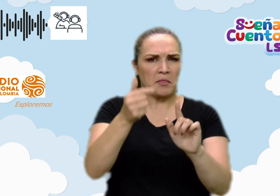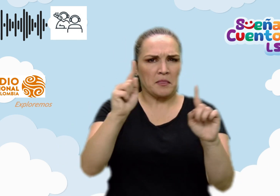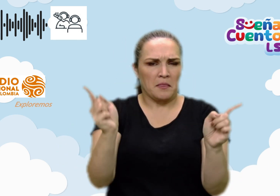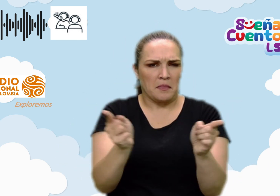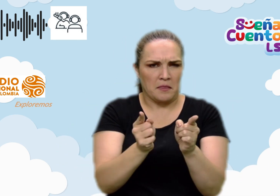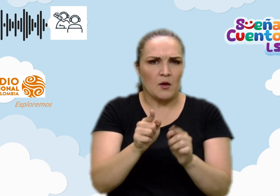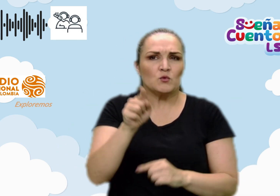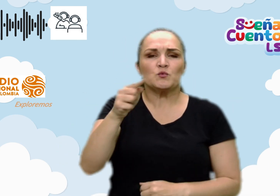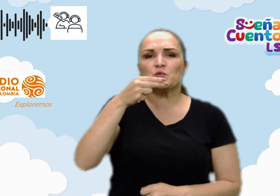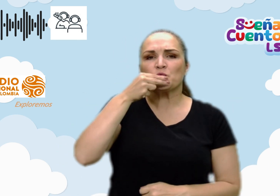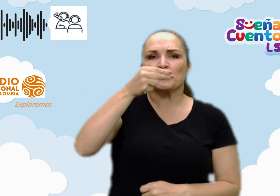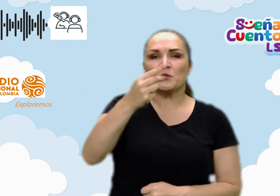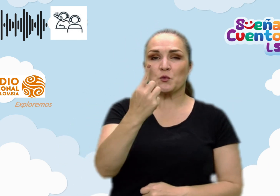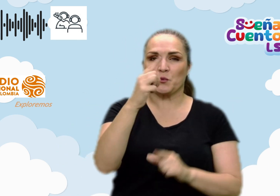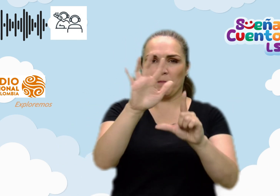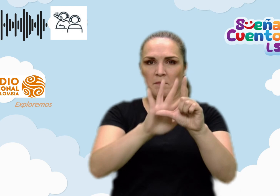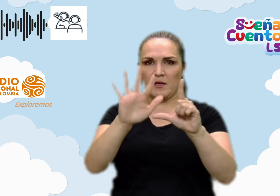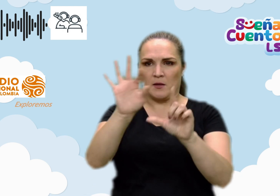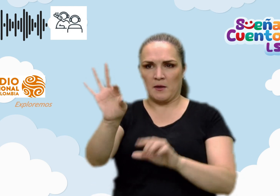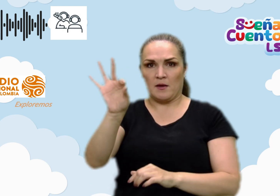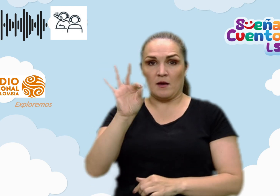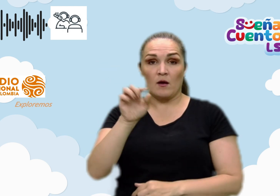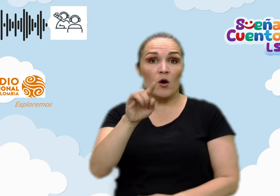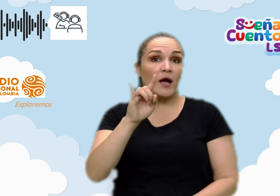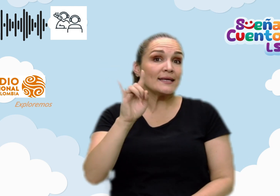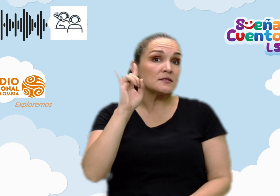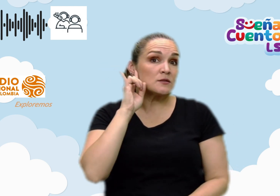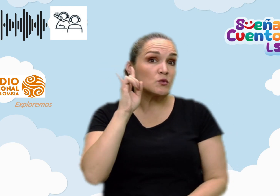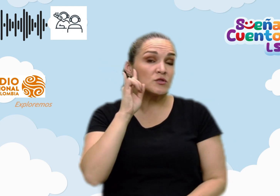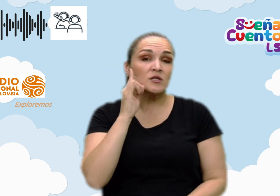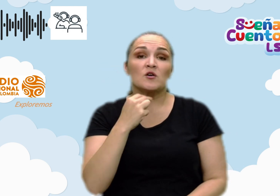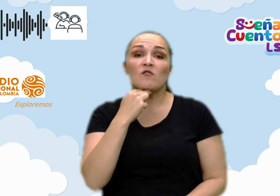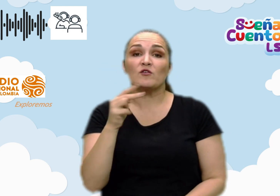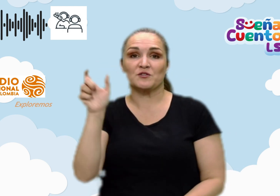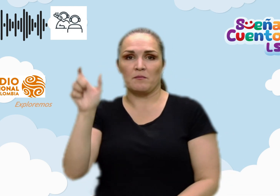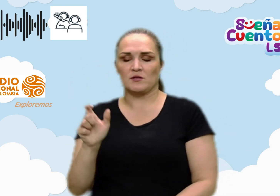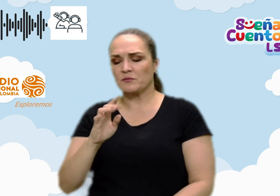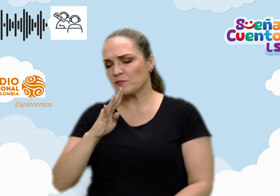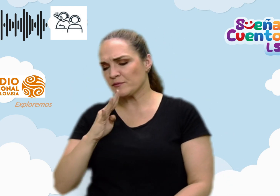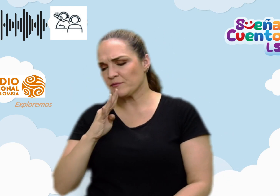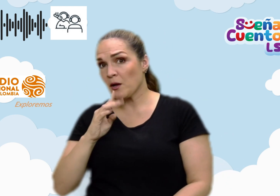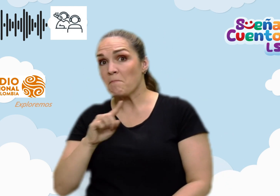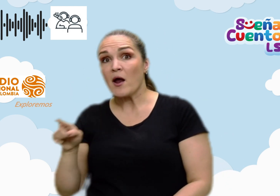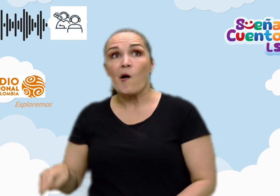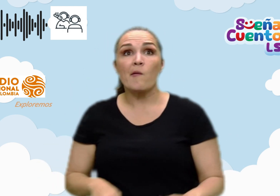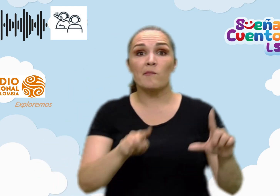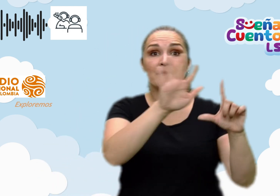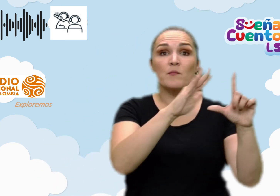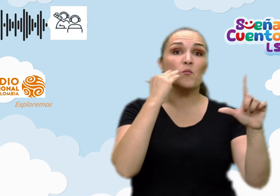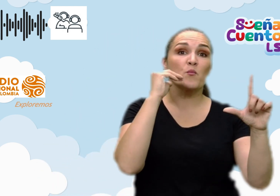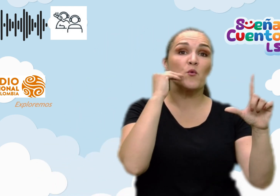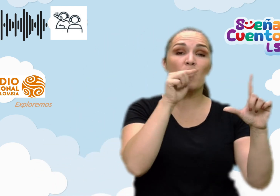Vamos a escuchar precisamente un pedacito de uno de estos videos. Lo que van a escuchar ustedes es la voz de un narrador en